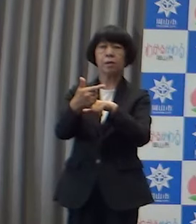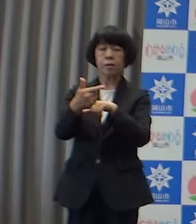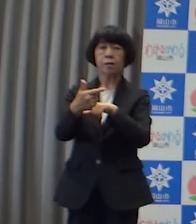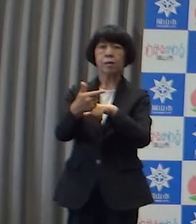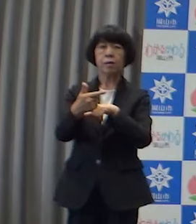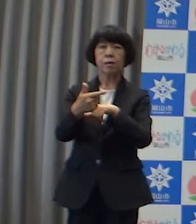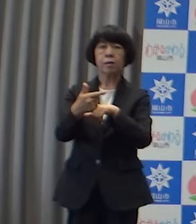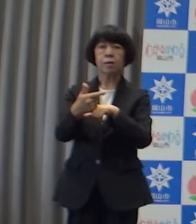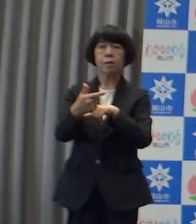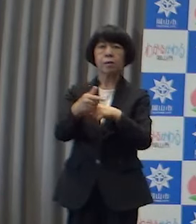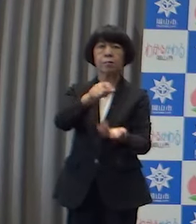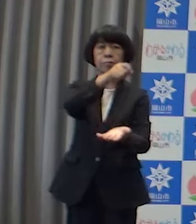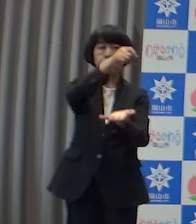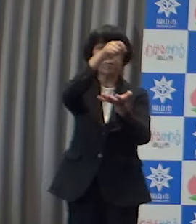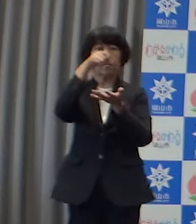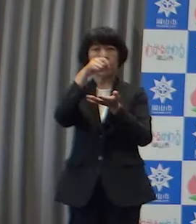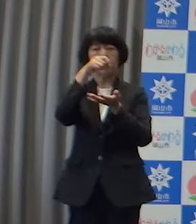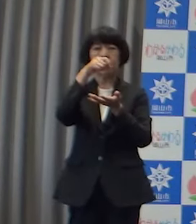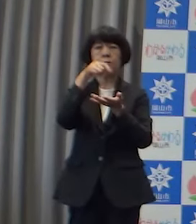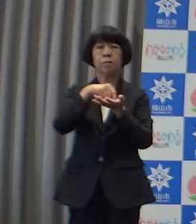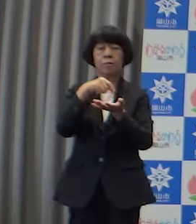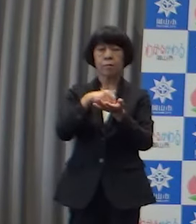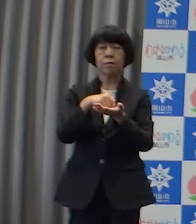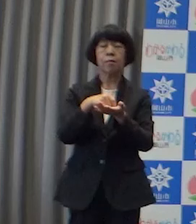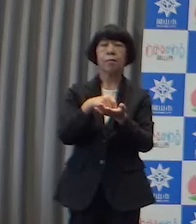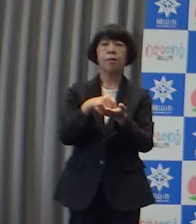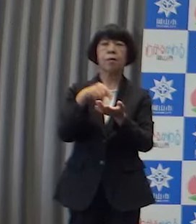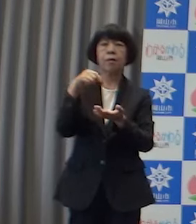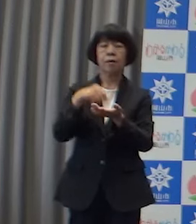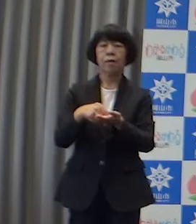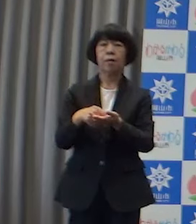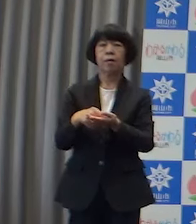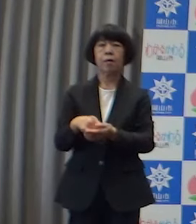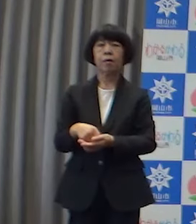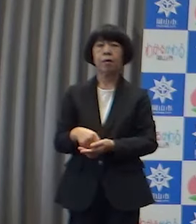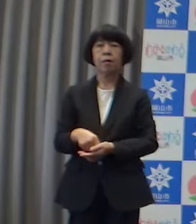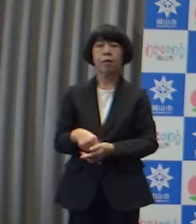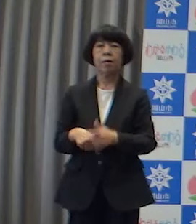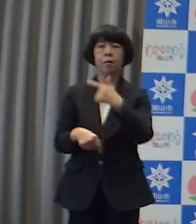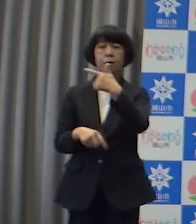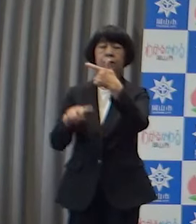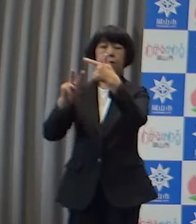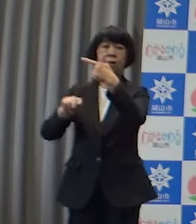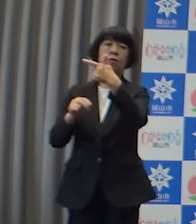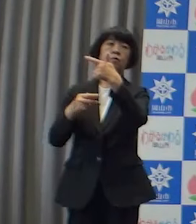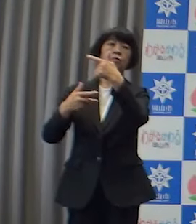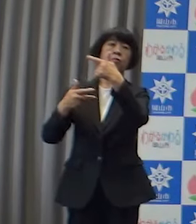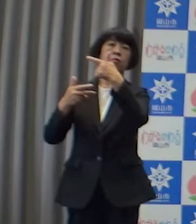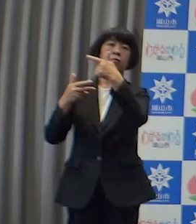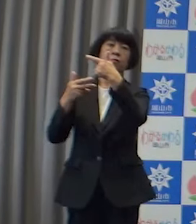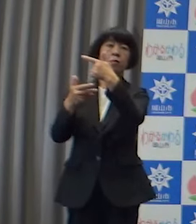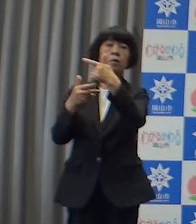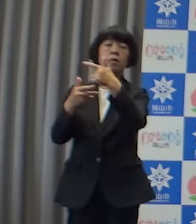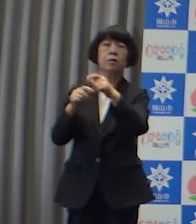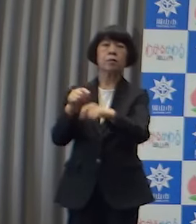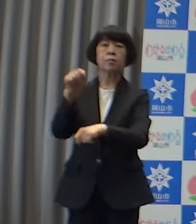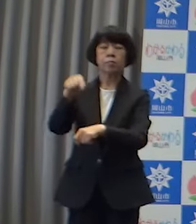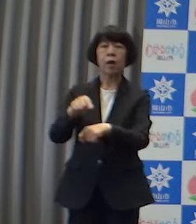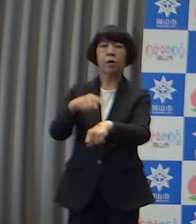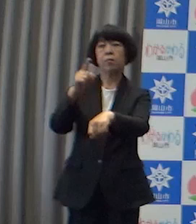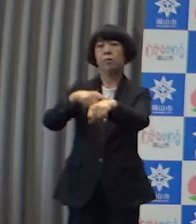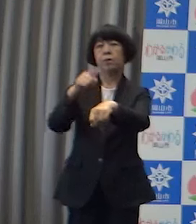り、28日にの一定の時刻に会